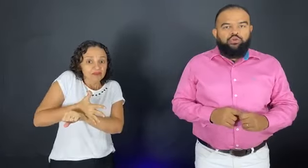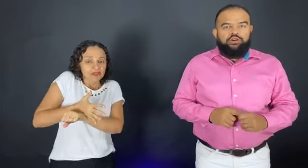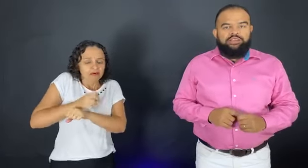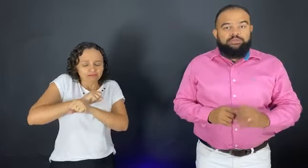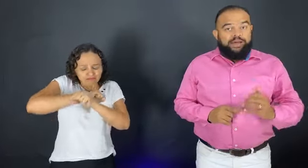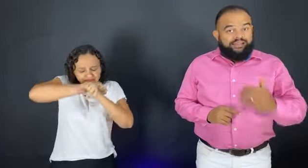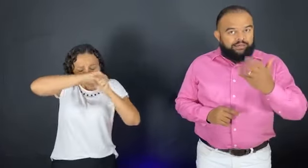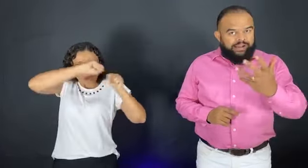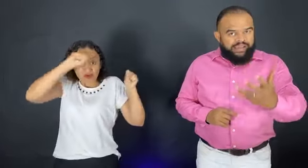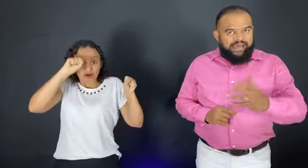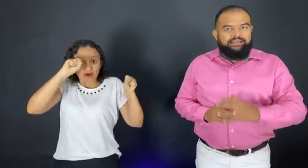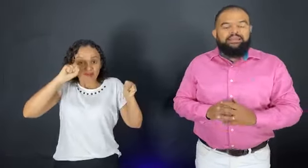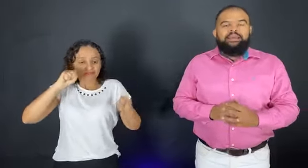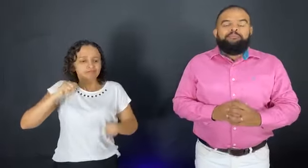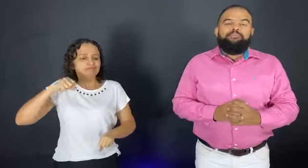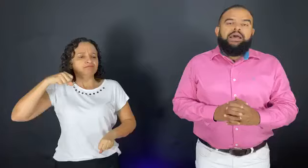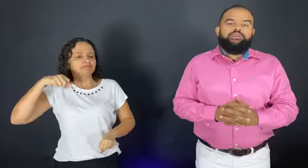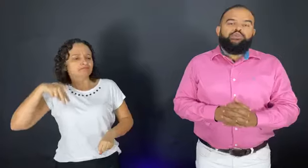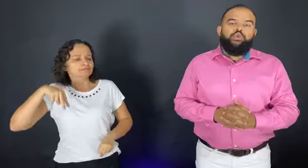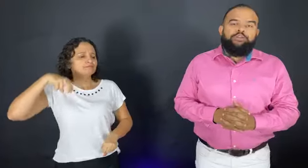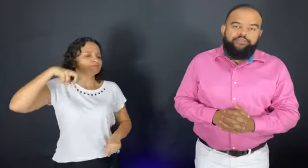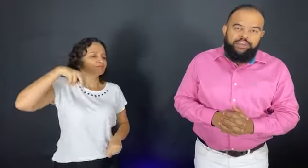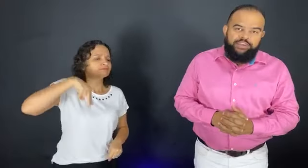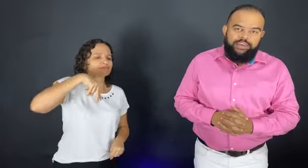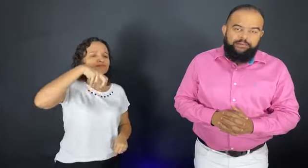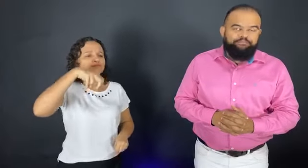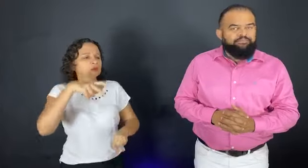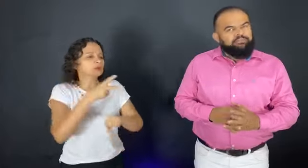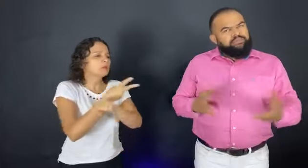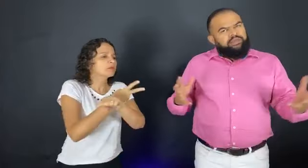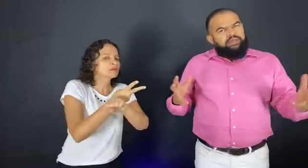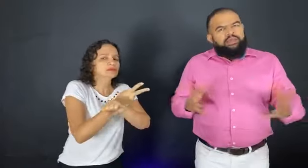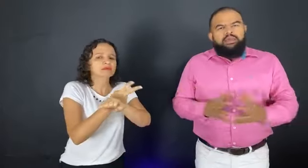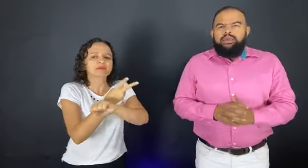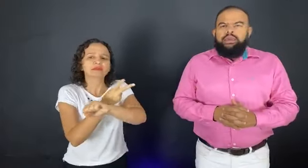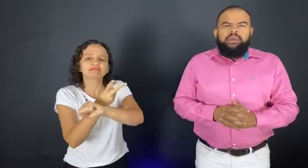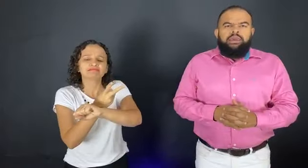os trabalhadores para trabalhar na sua vinha.